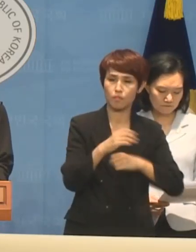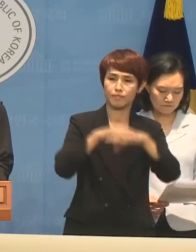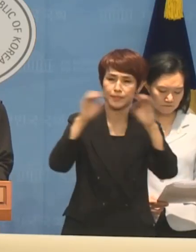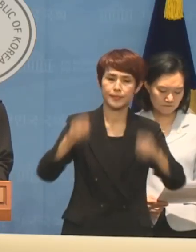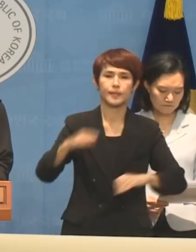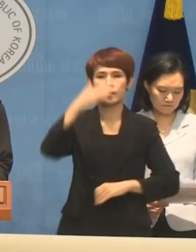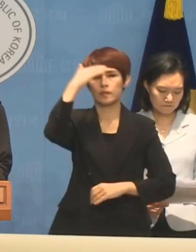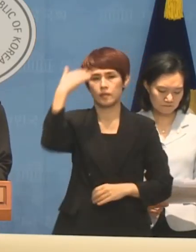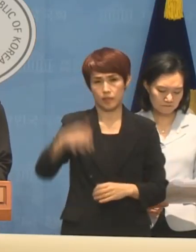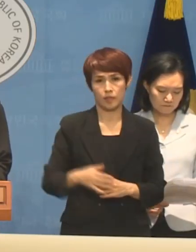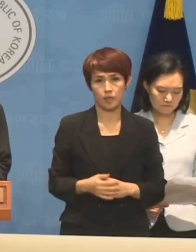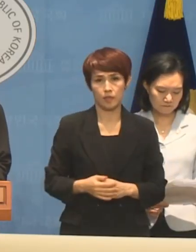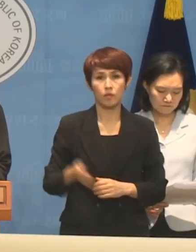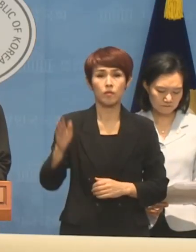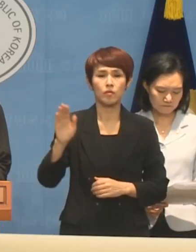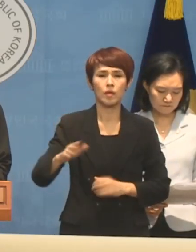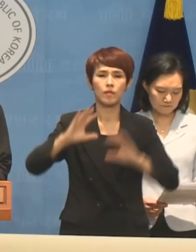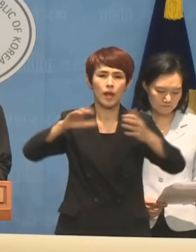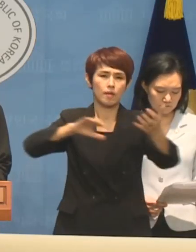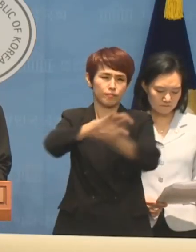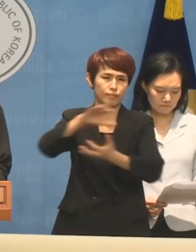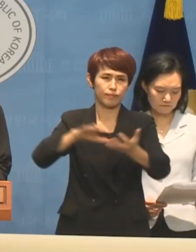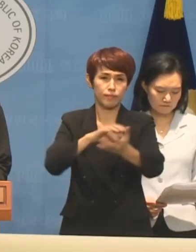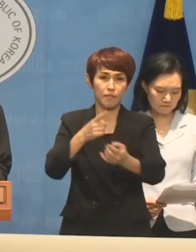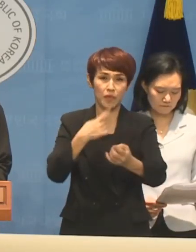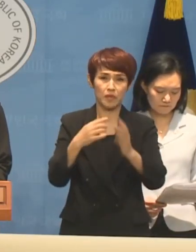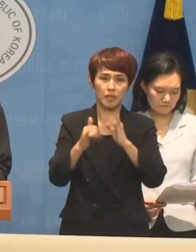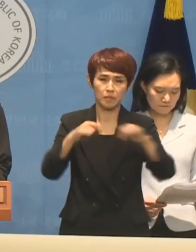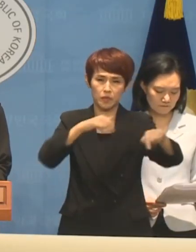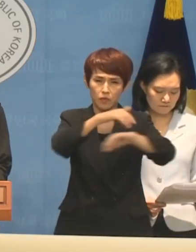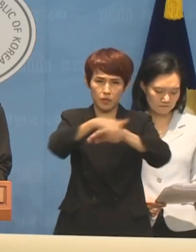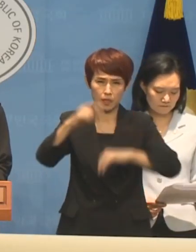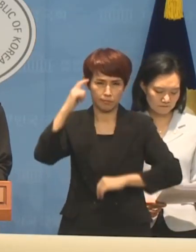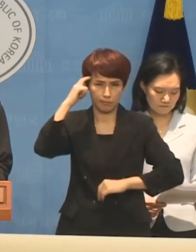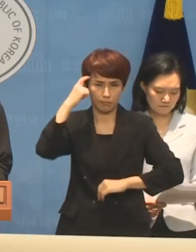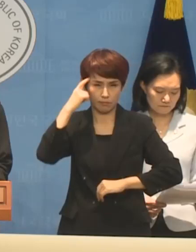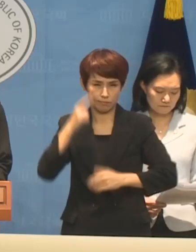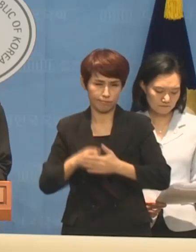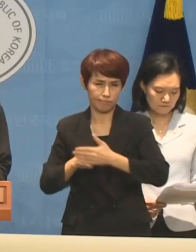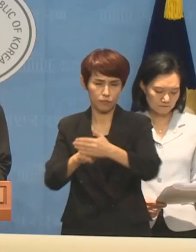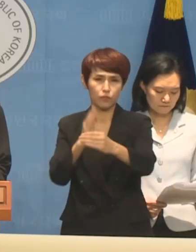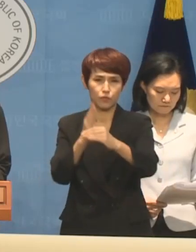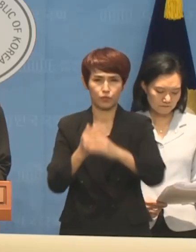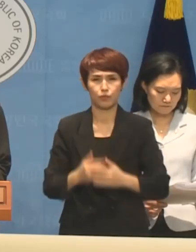무산되었지만 여전히 내란 부역자의 정책 관성이 지속되고 있습니다.